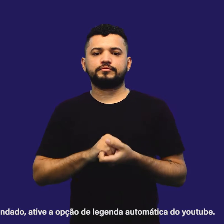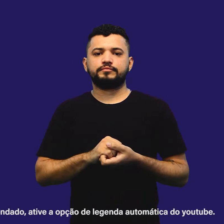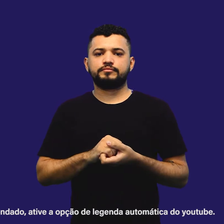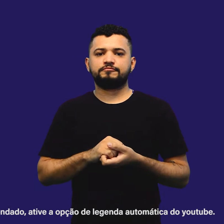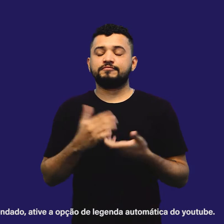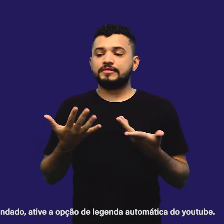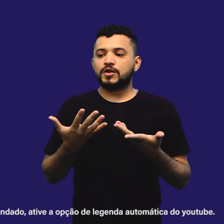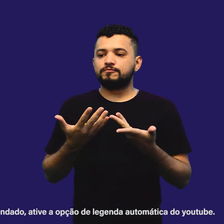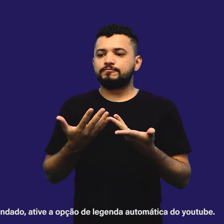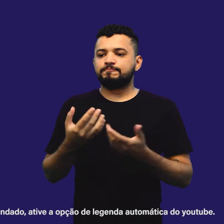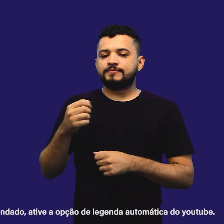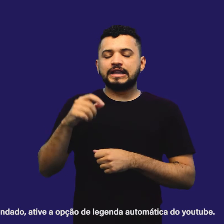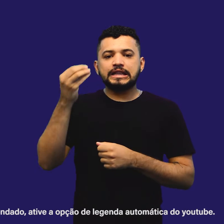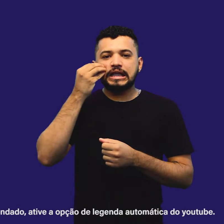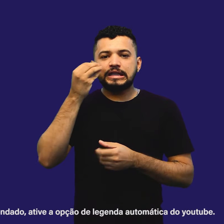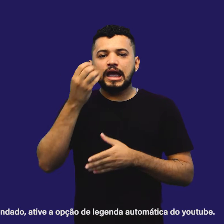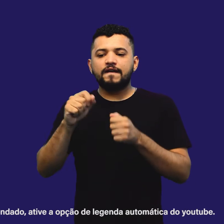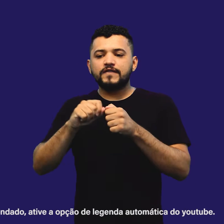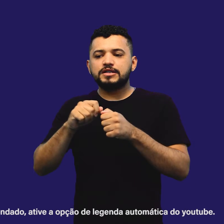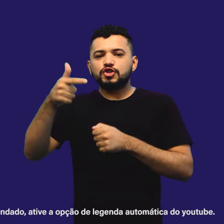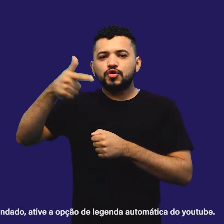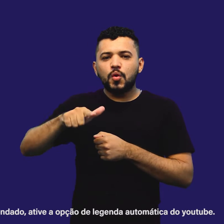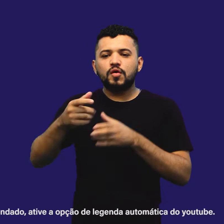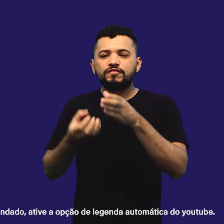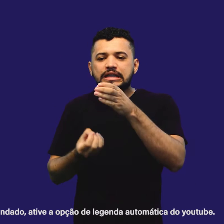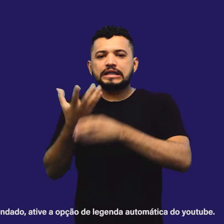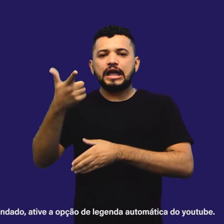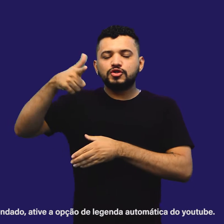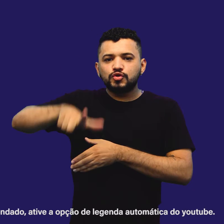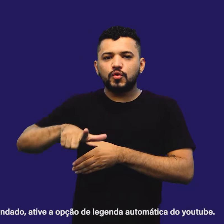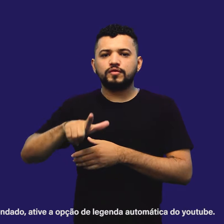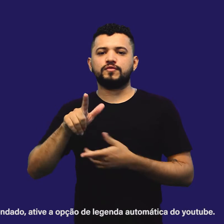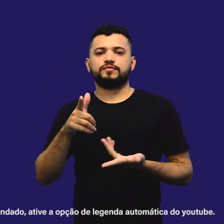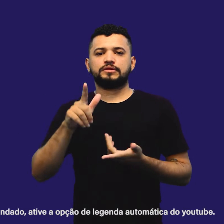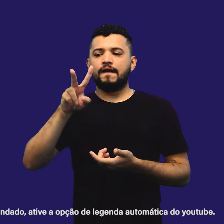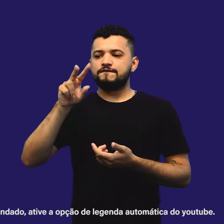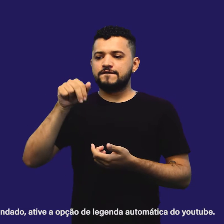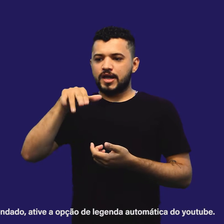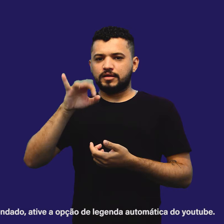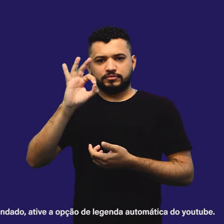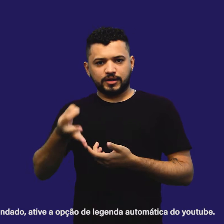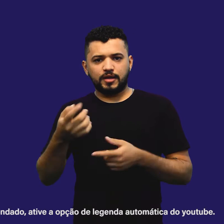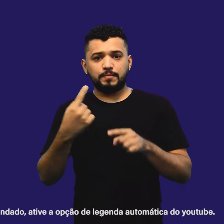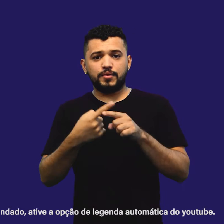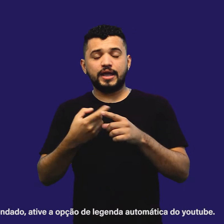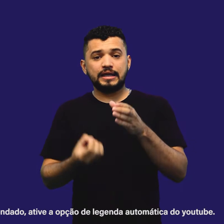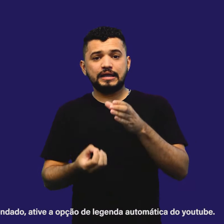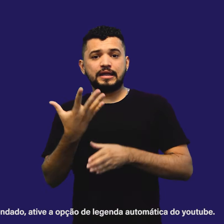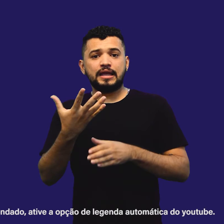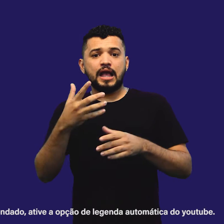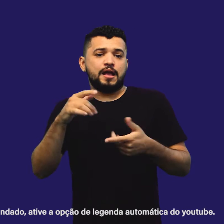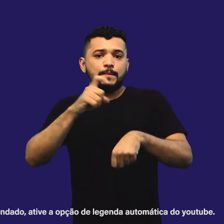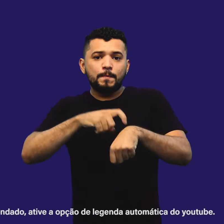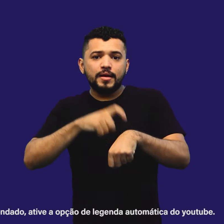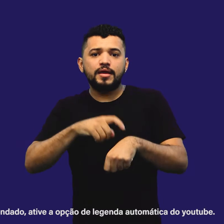acho que é o jeito certo de falar desse segmento, né, Zani? É criar sempre alternativas, porque é um